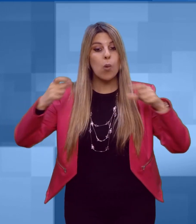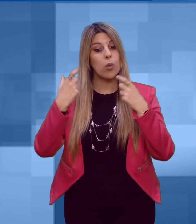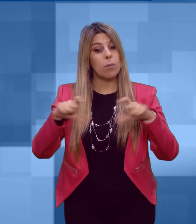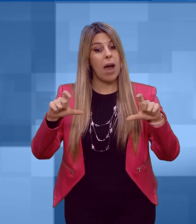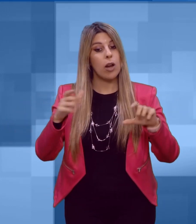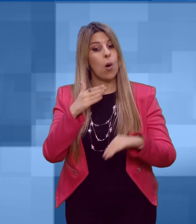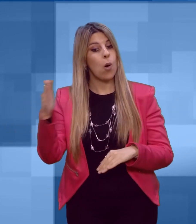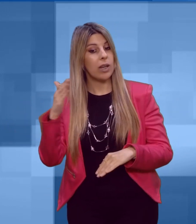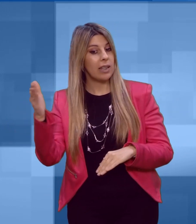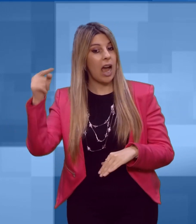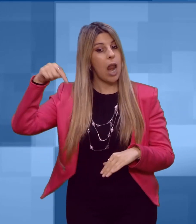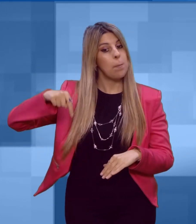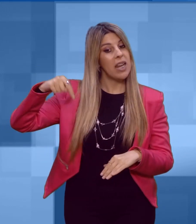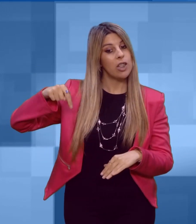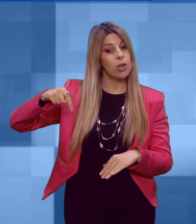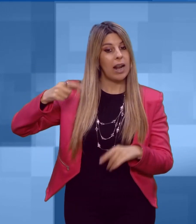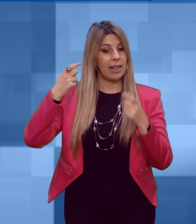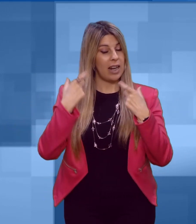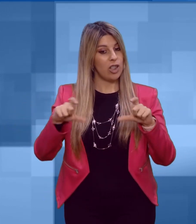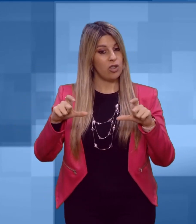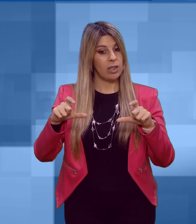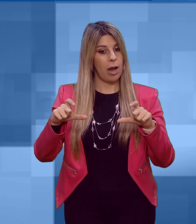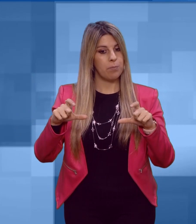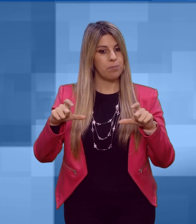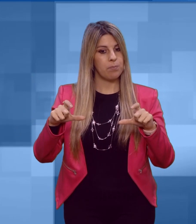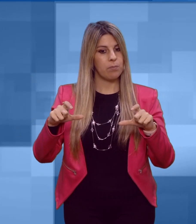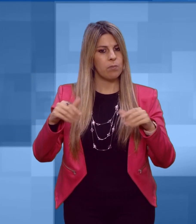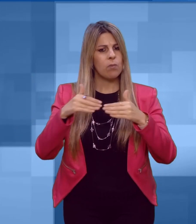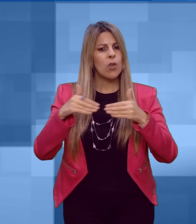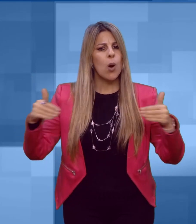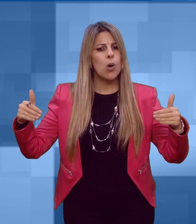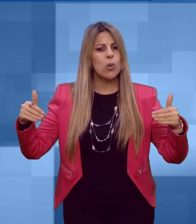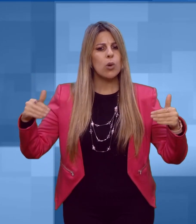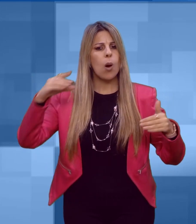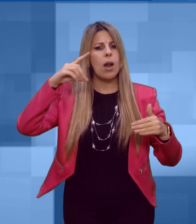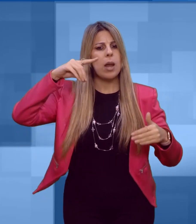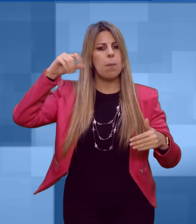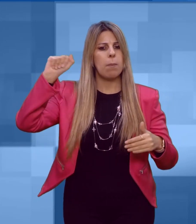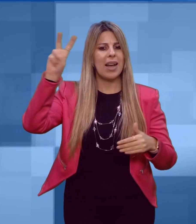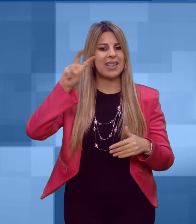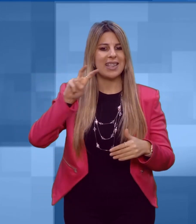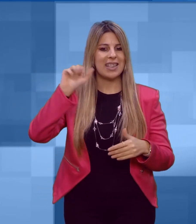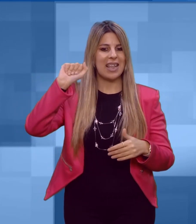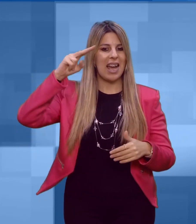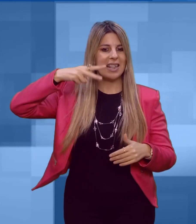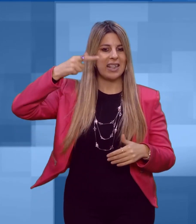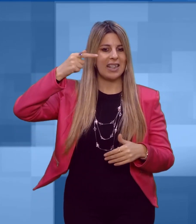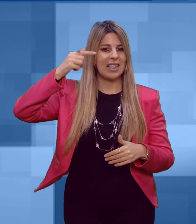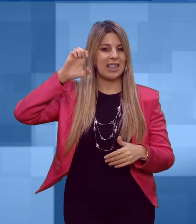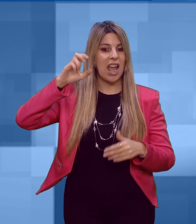città lungo il passante ferroviario, meglio noto come parco lineare, prevede un importo complessivo di 6 milioni